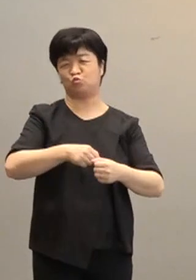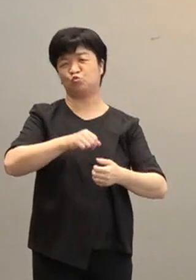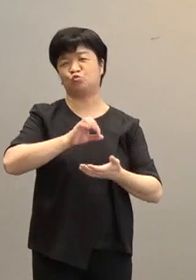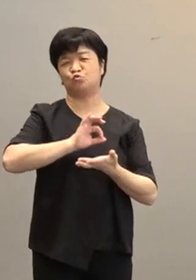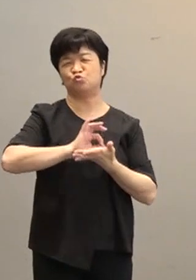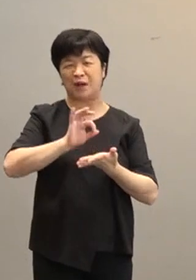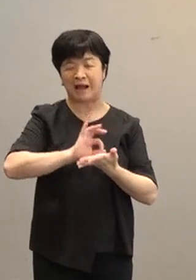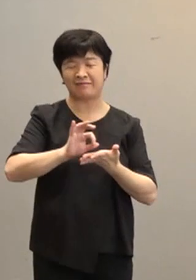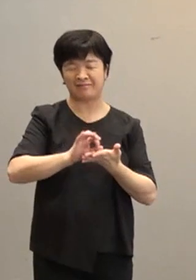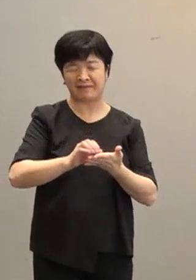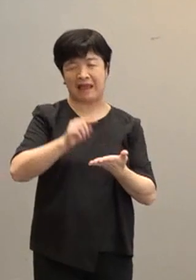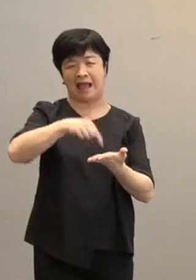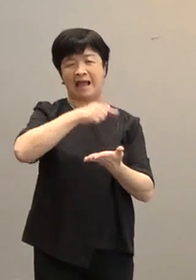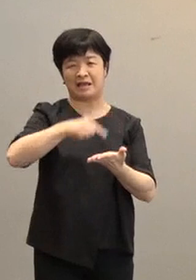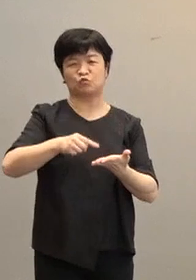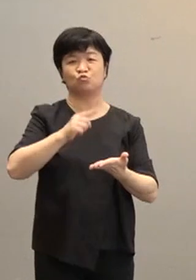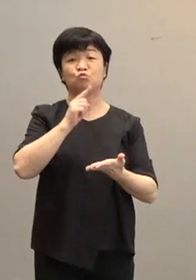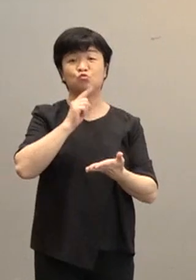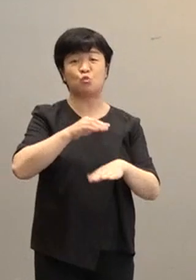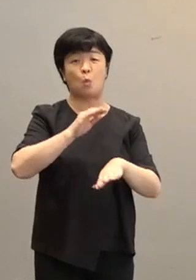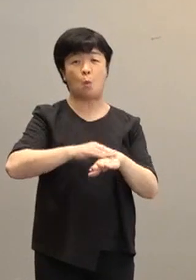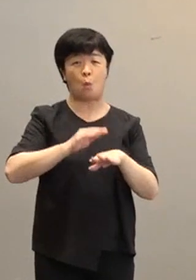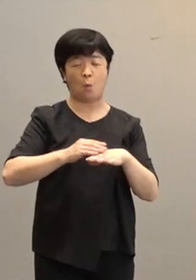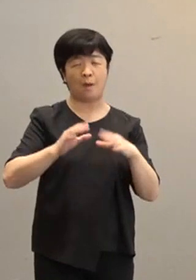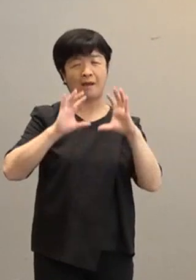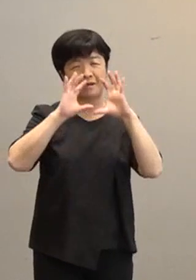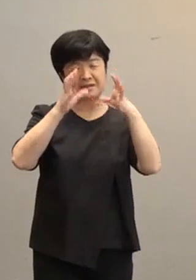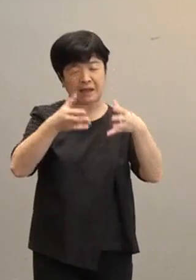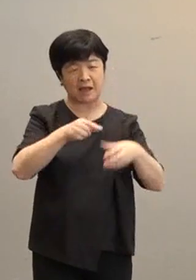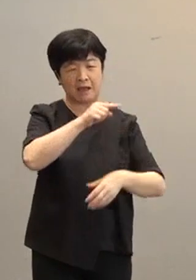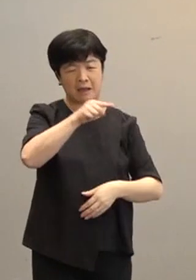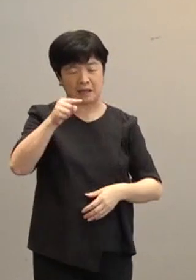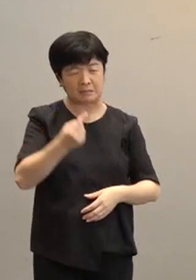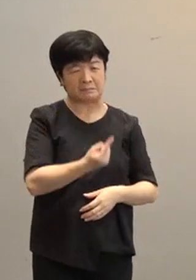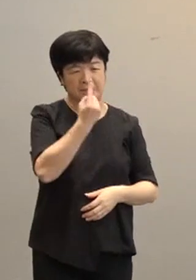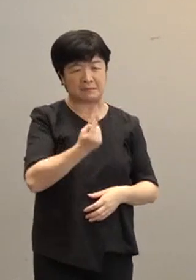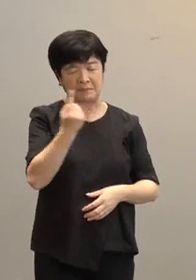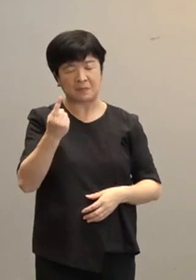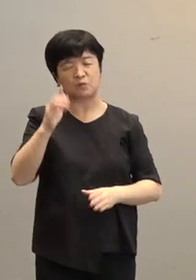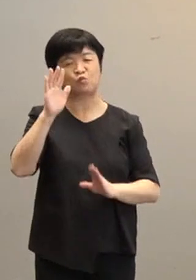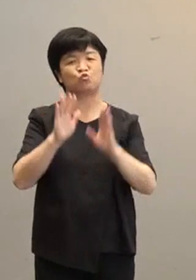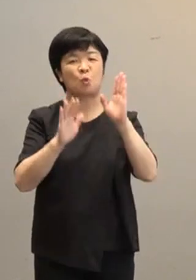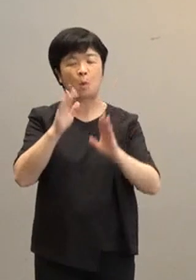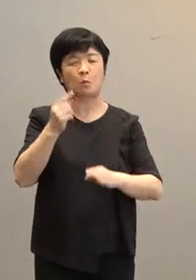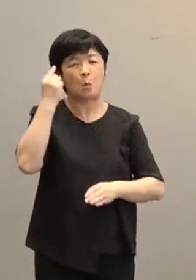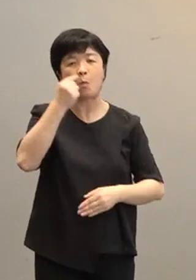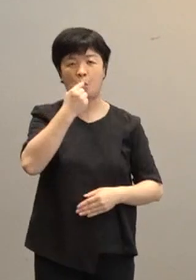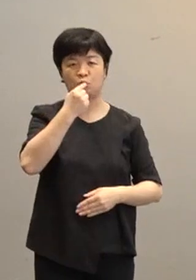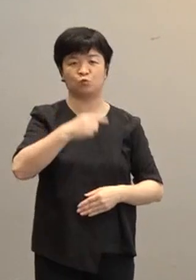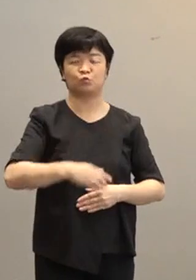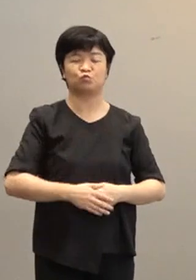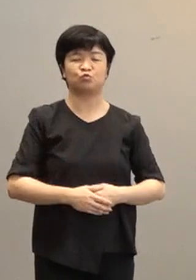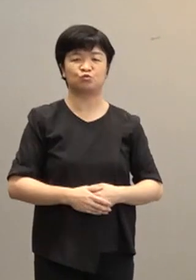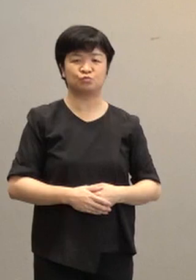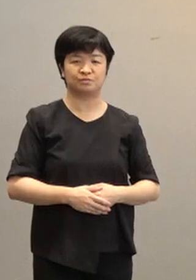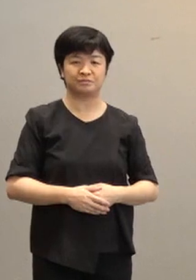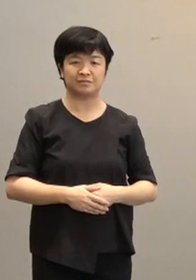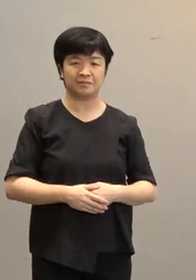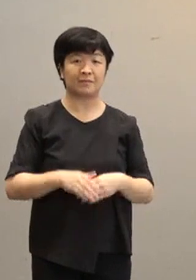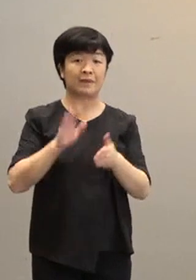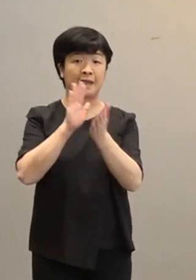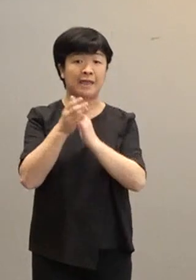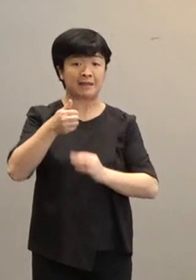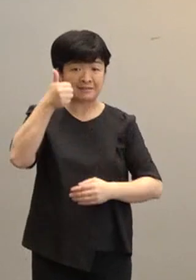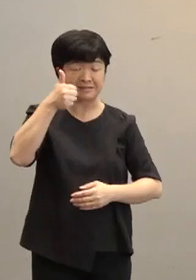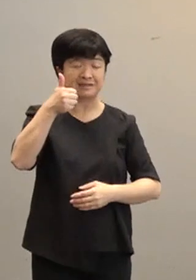なくてですね、世界であの残念ながら見られる状況かなというふうに考えます。あのまあ、知事もお一人の